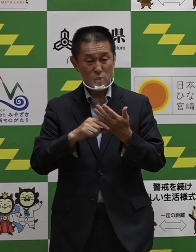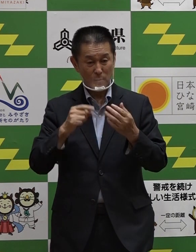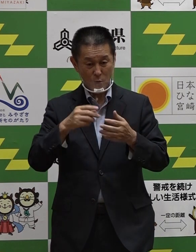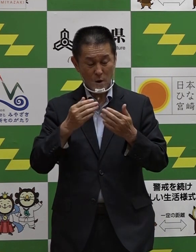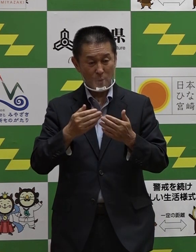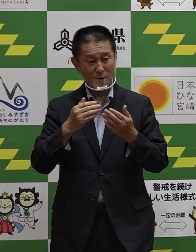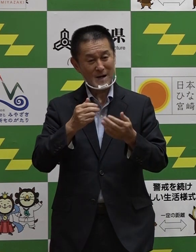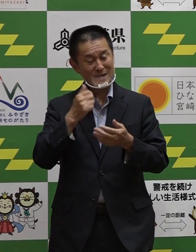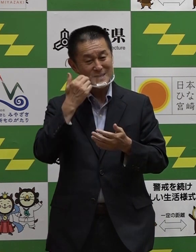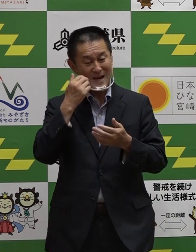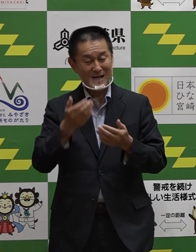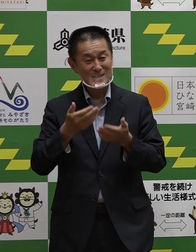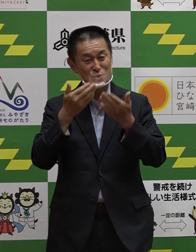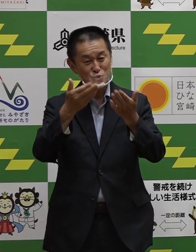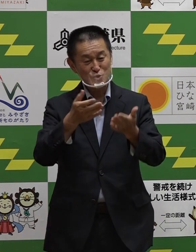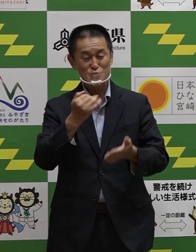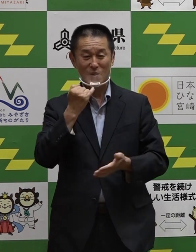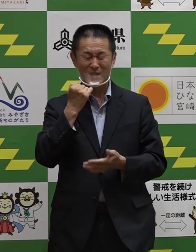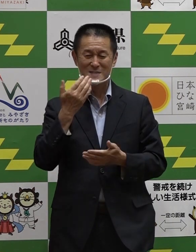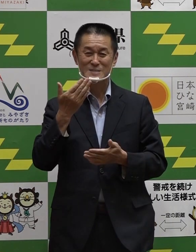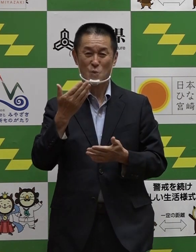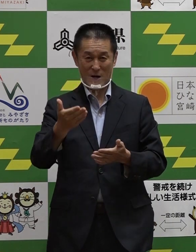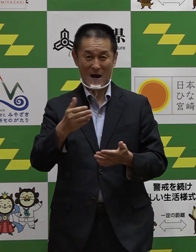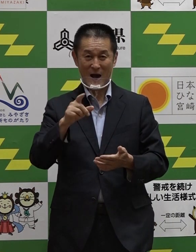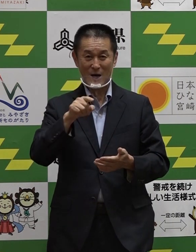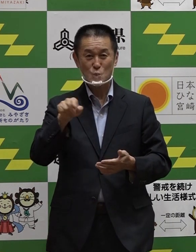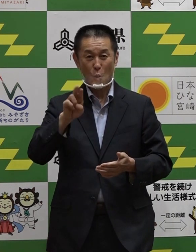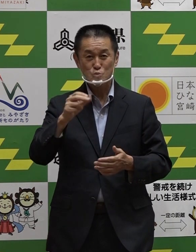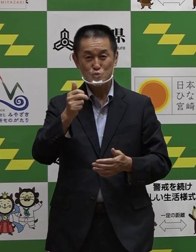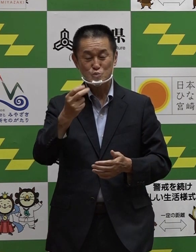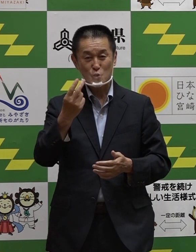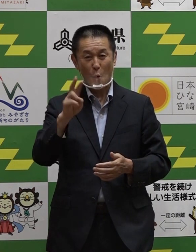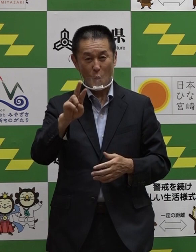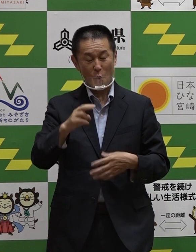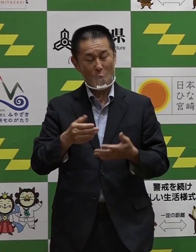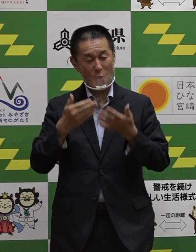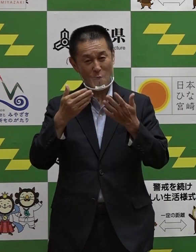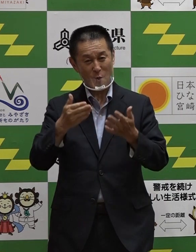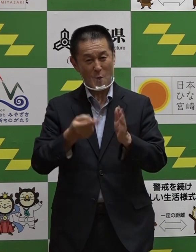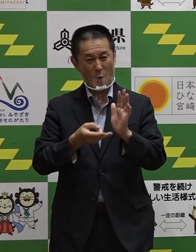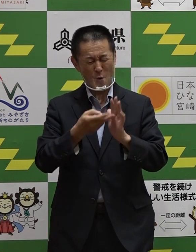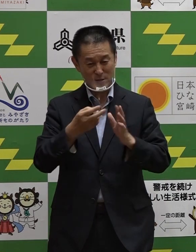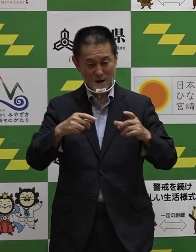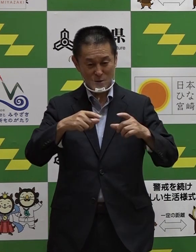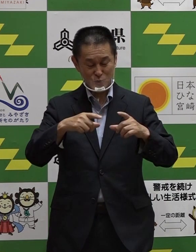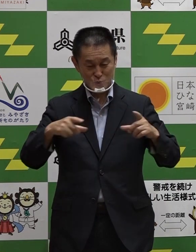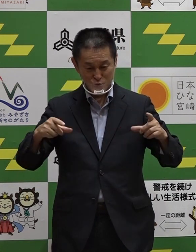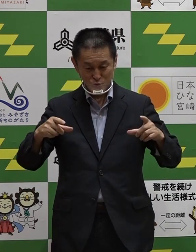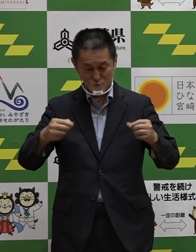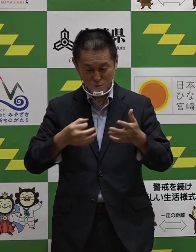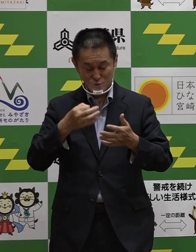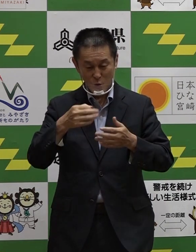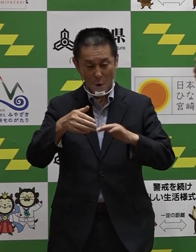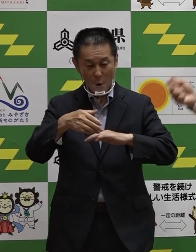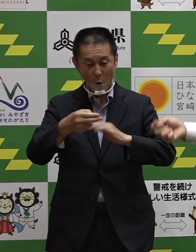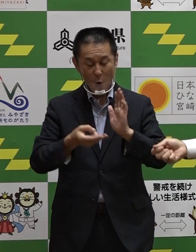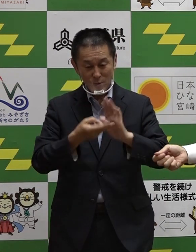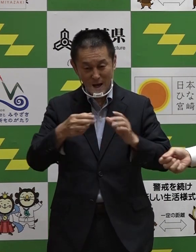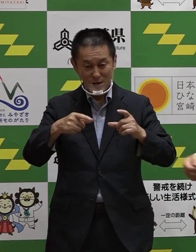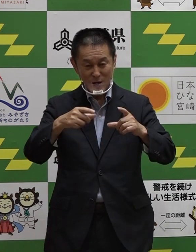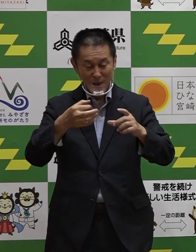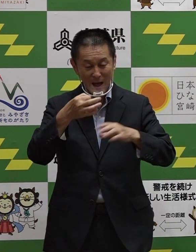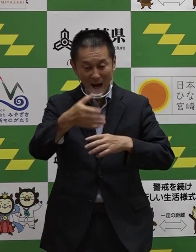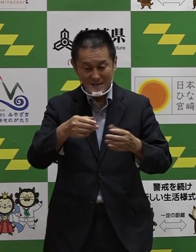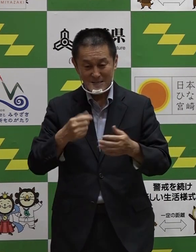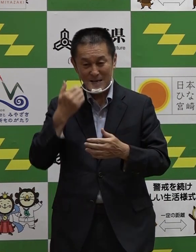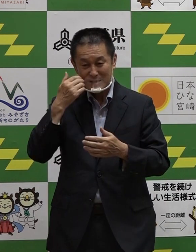どうなんでしょうか。 贈答ですね、ホテルのフロント とかでそれを買って誰かにプレゼントを